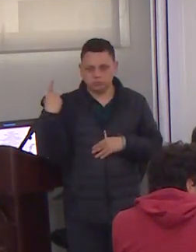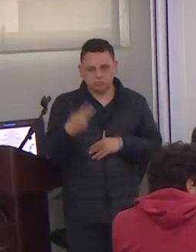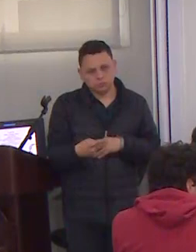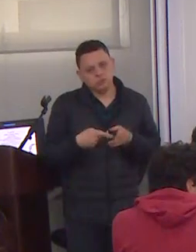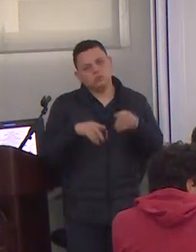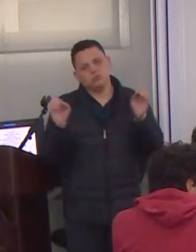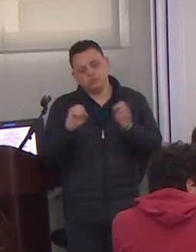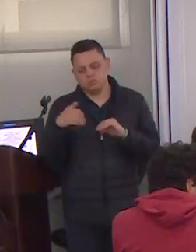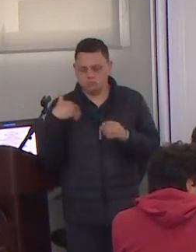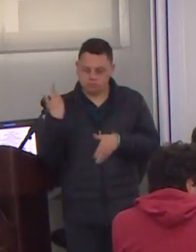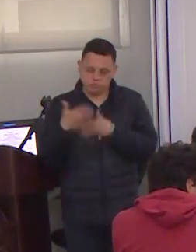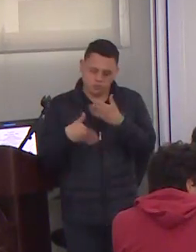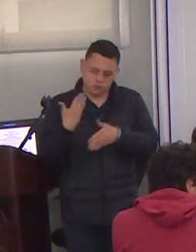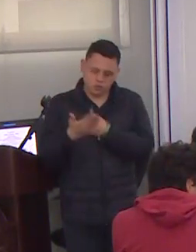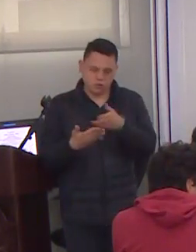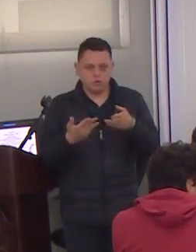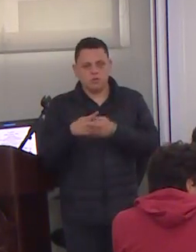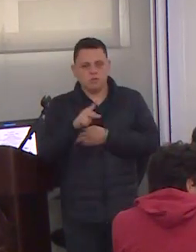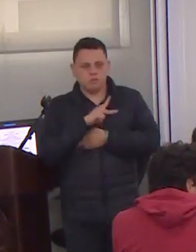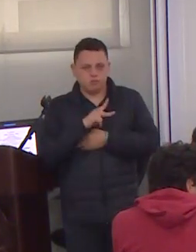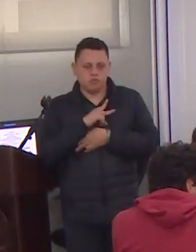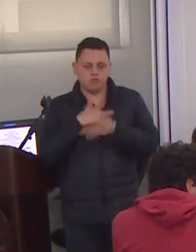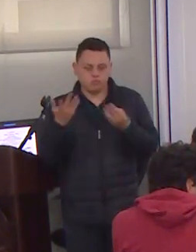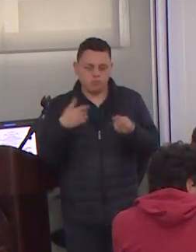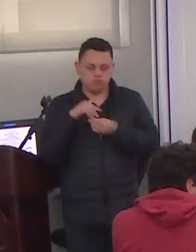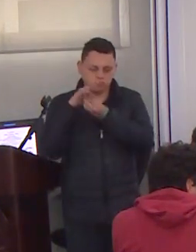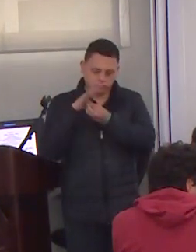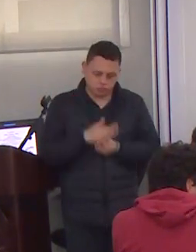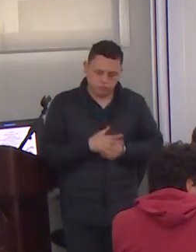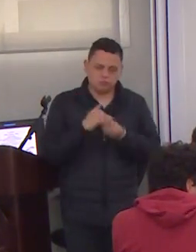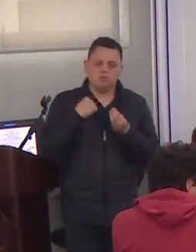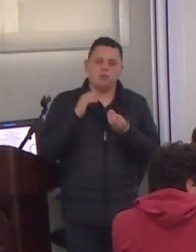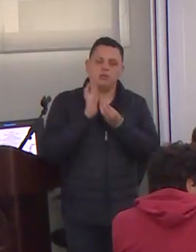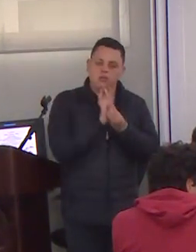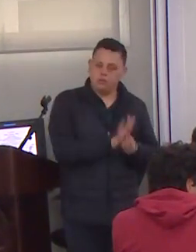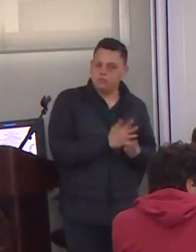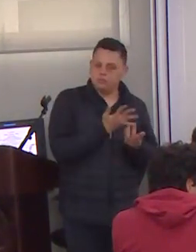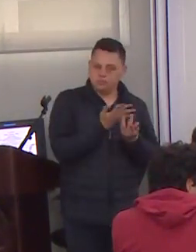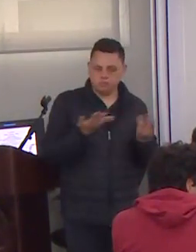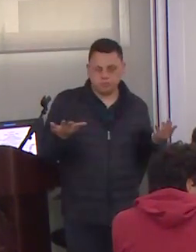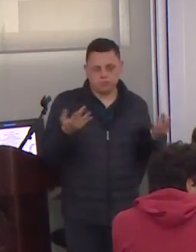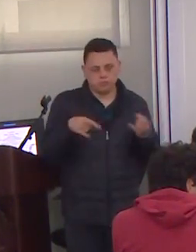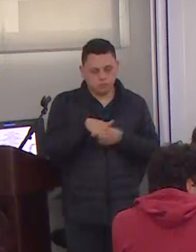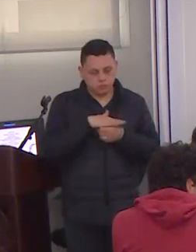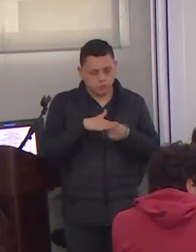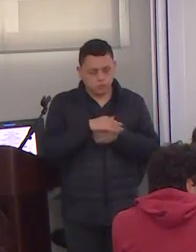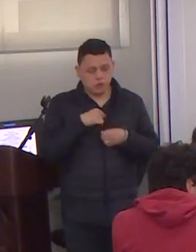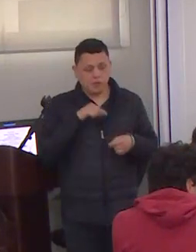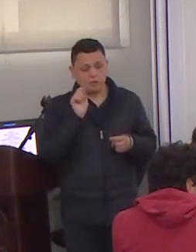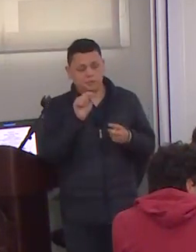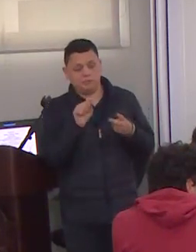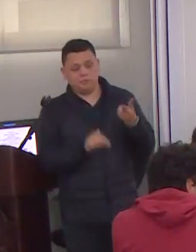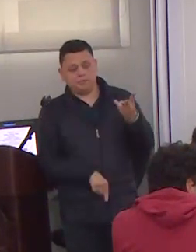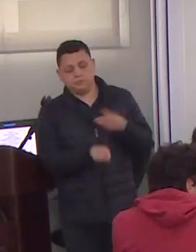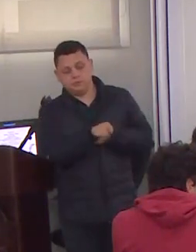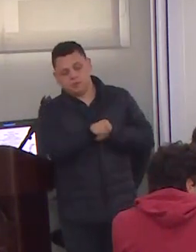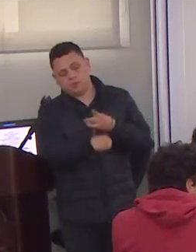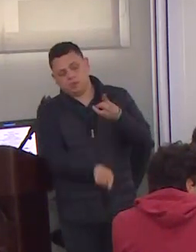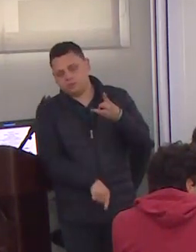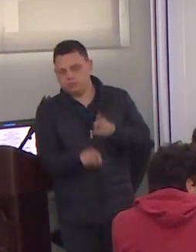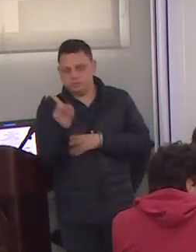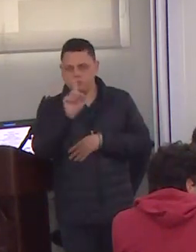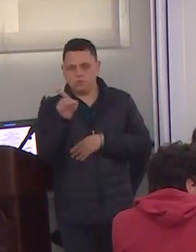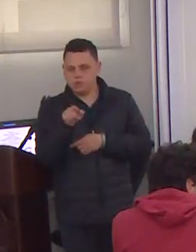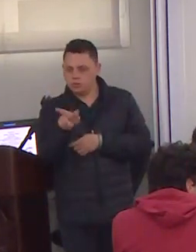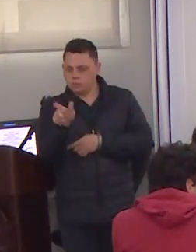su proceso digamos en términos de la exclusión y la discriminación que han tenido entonces no hacemos señalamientos de uno de